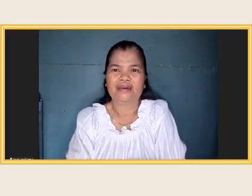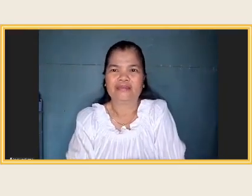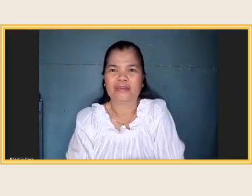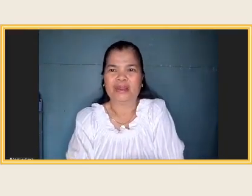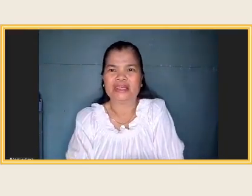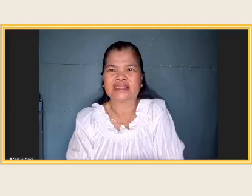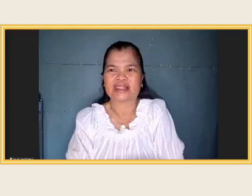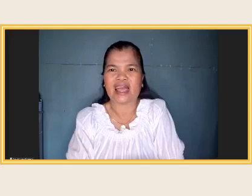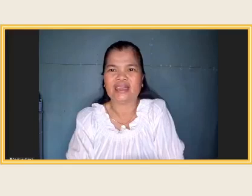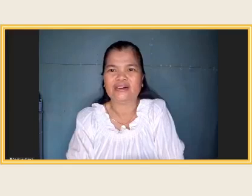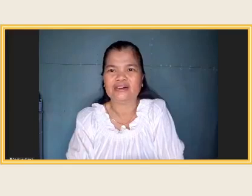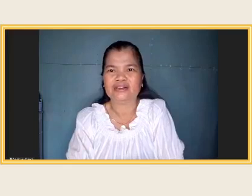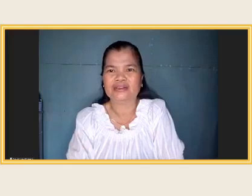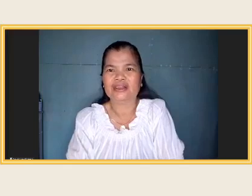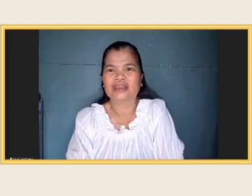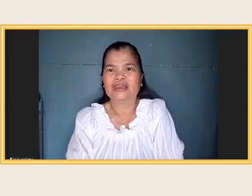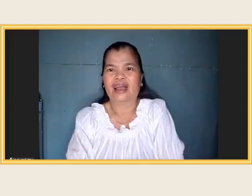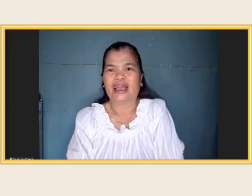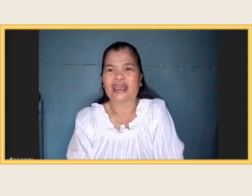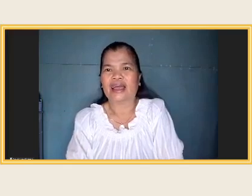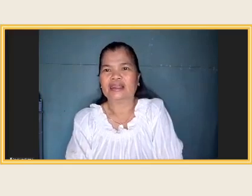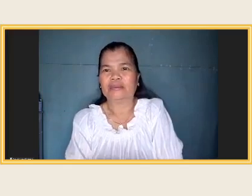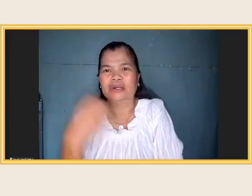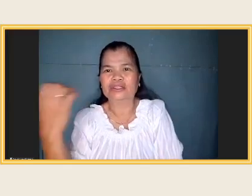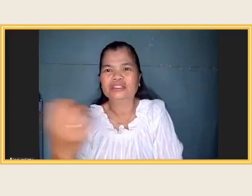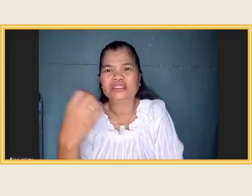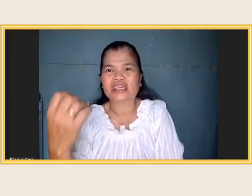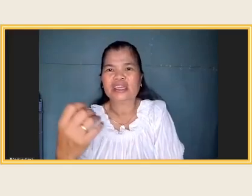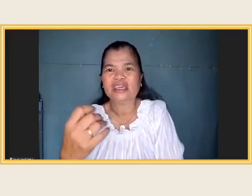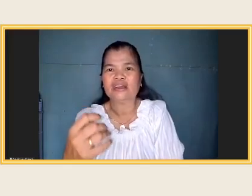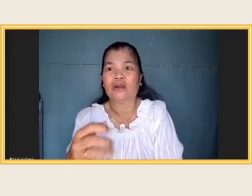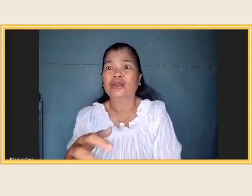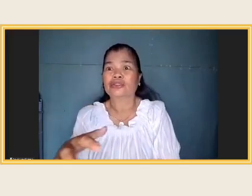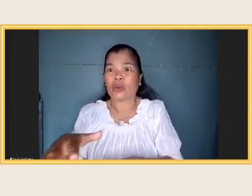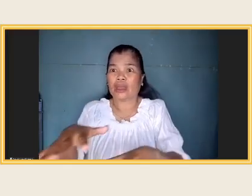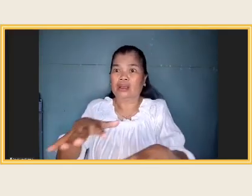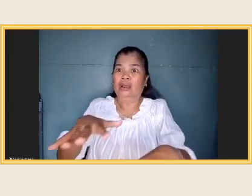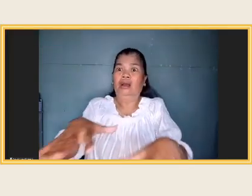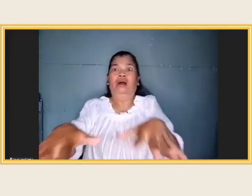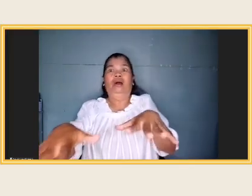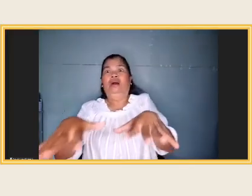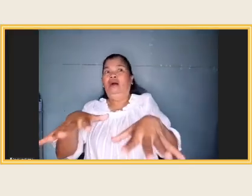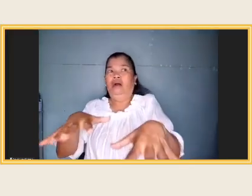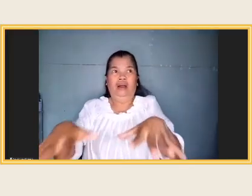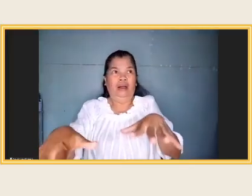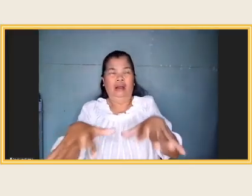Okay. Mabilis na tayo. Ayan. Emergency. Earthquake.